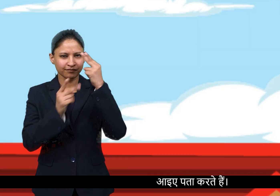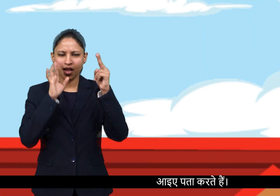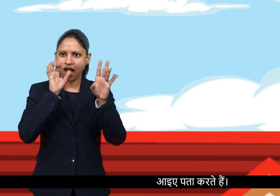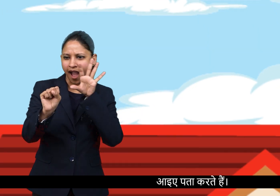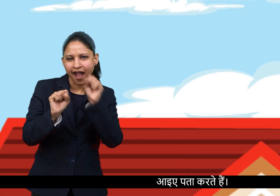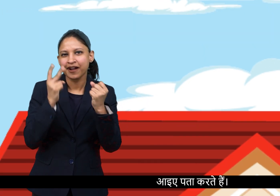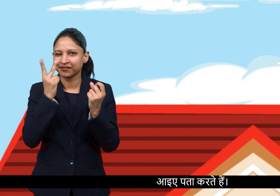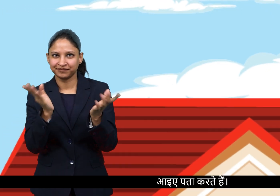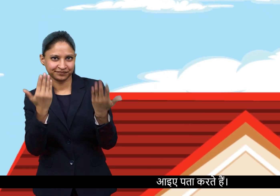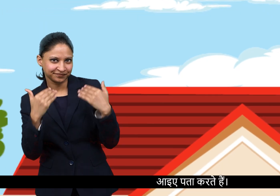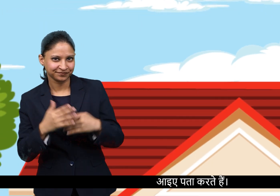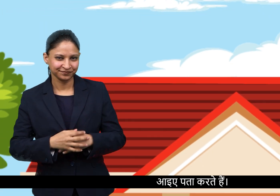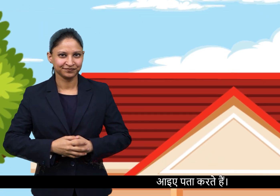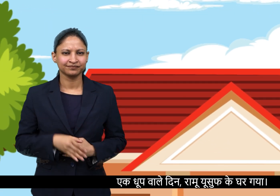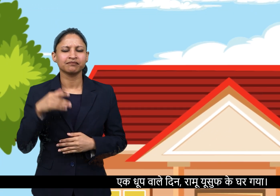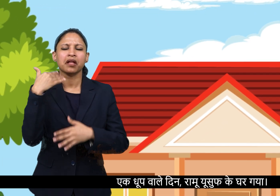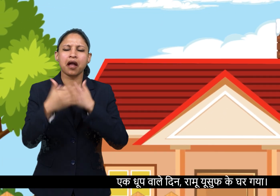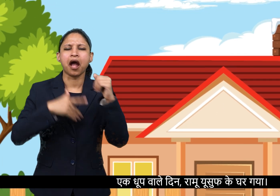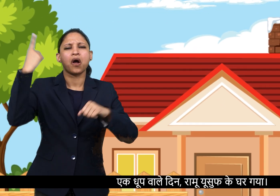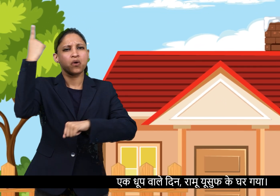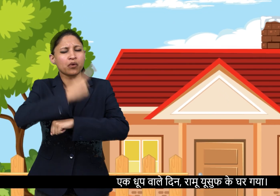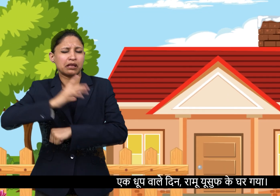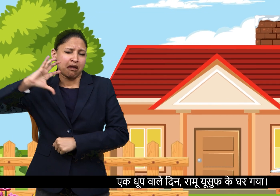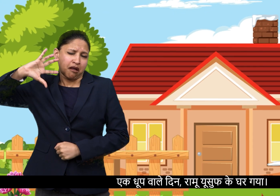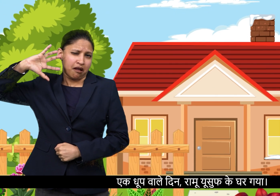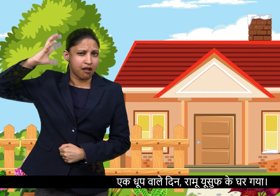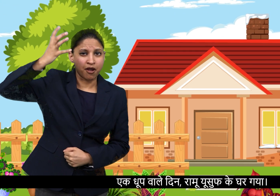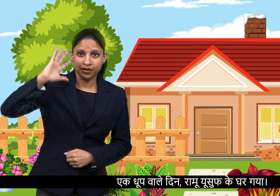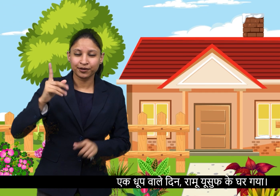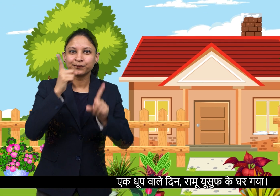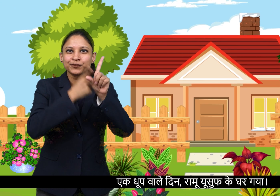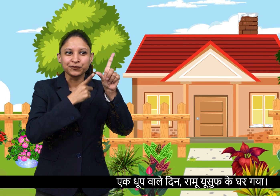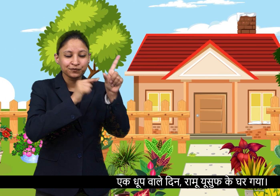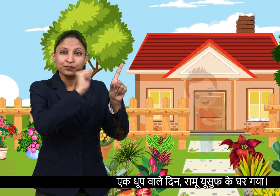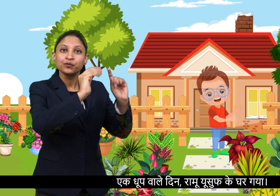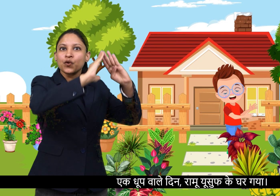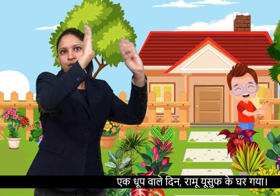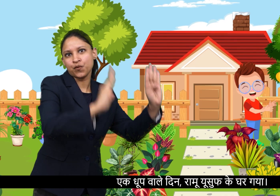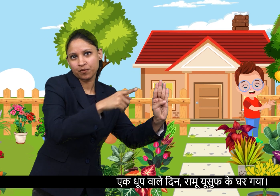आइए पता करते हैं। एक धूप वाले दिन रामू यूसुफ के घर गया।